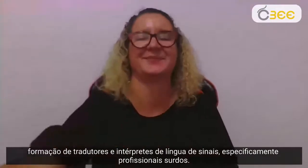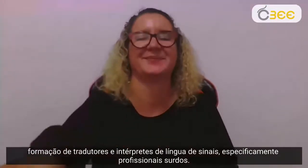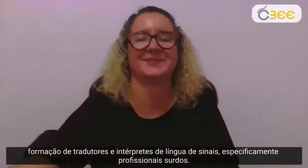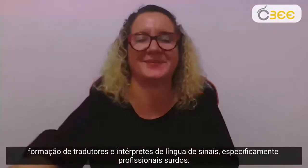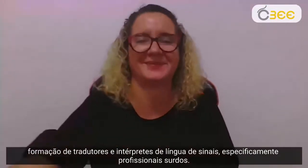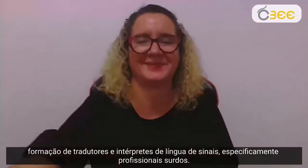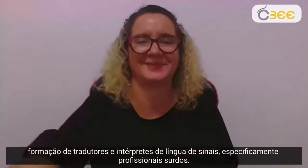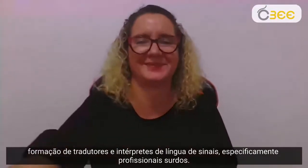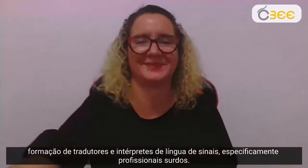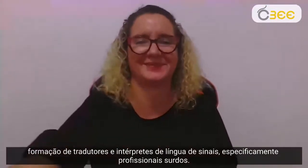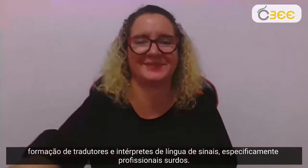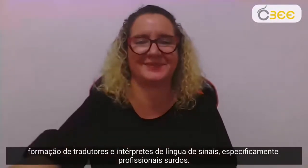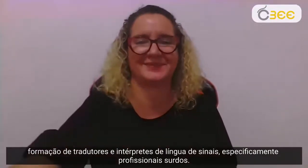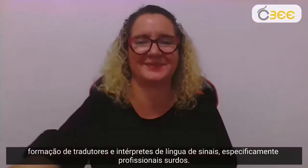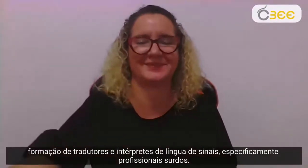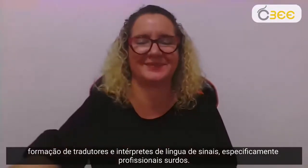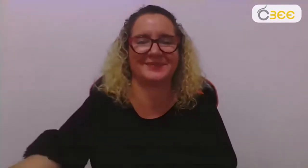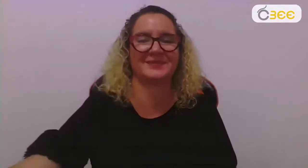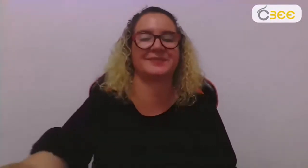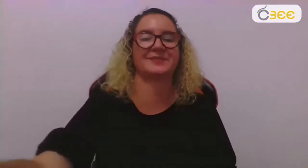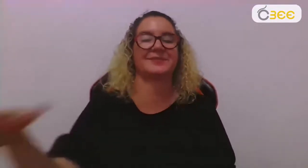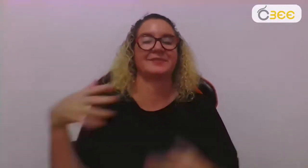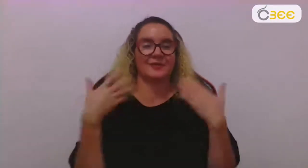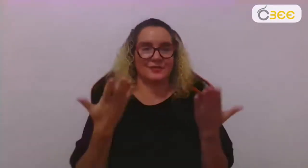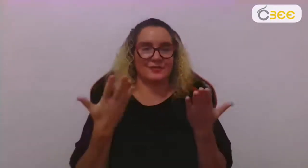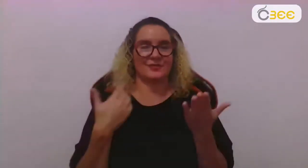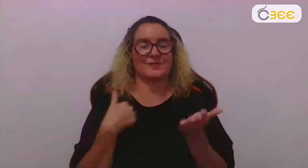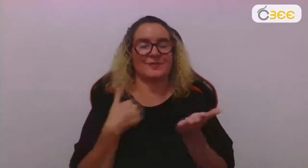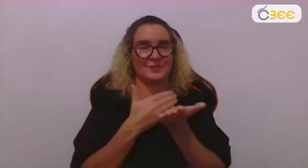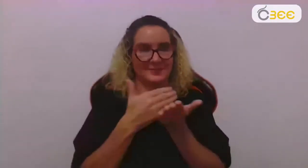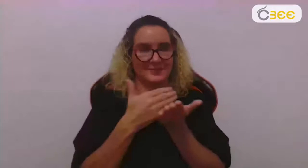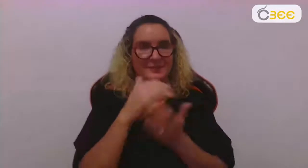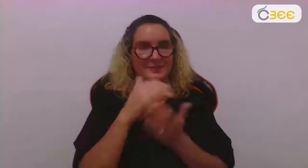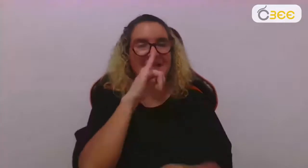especificamente profissionais surdos.